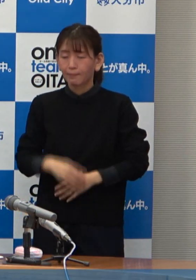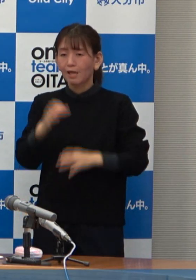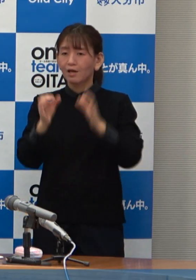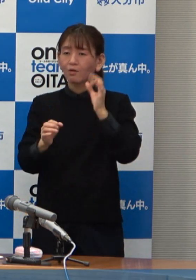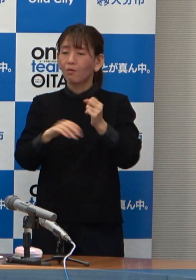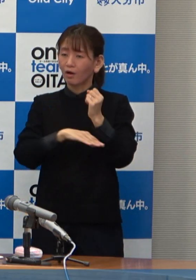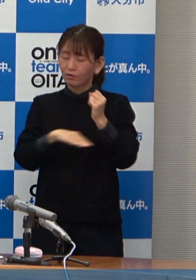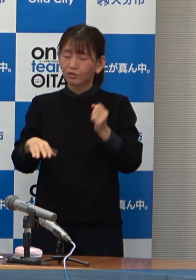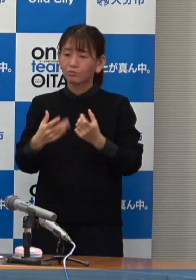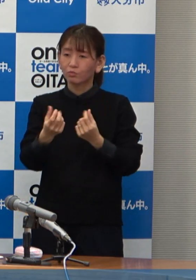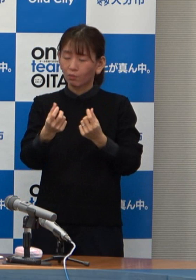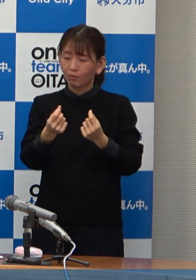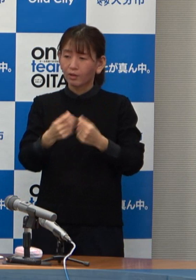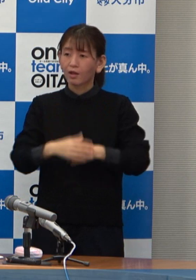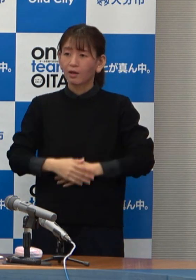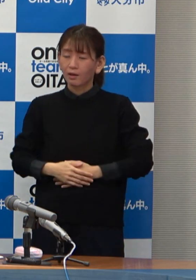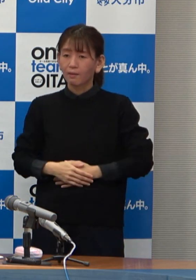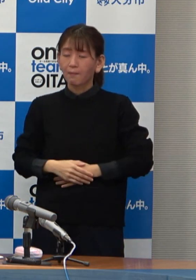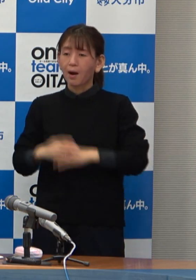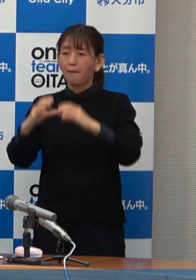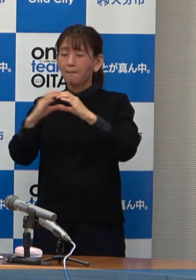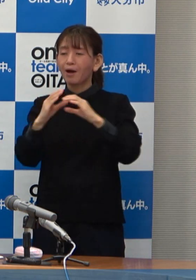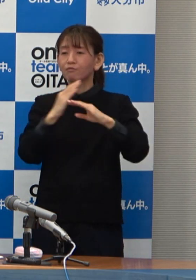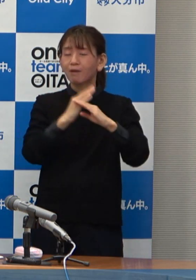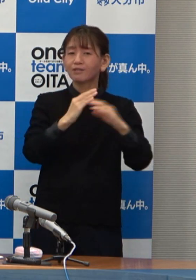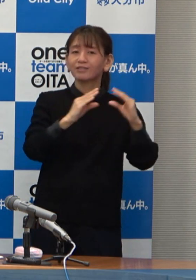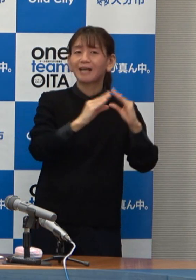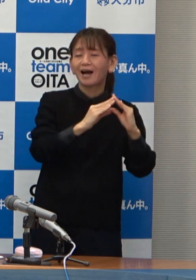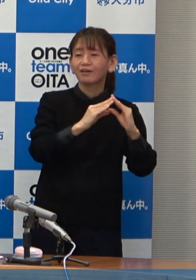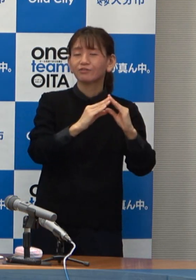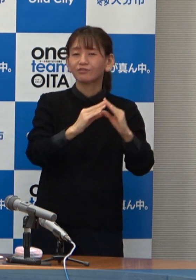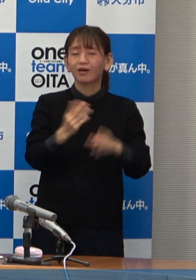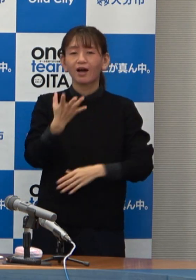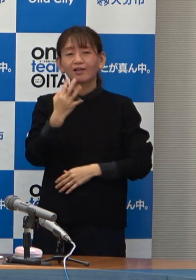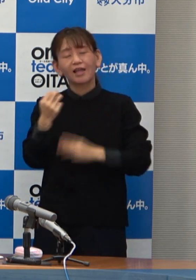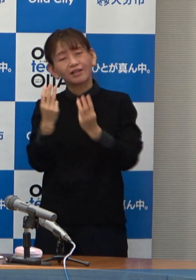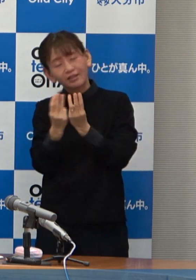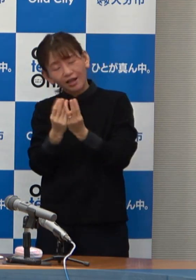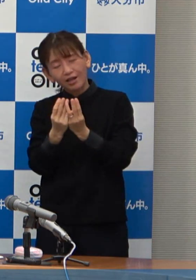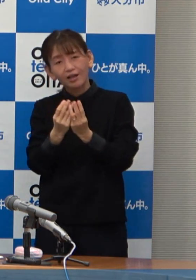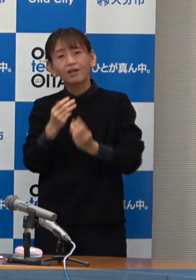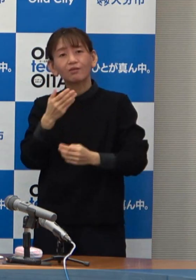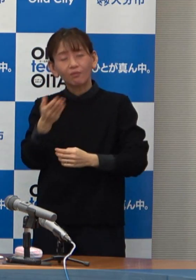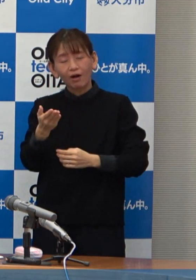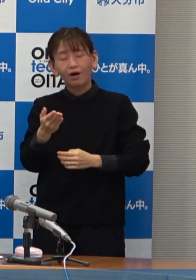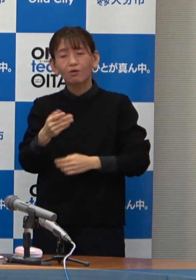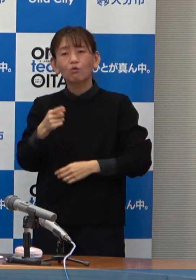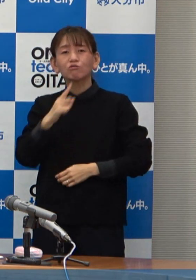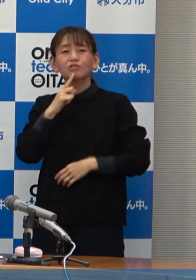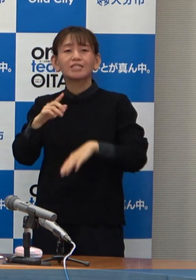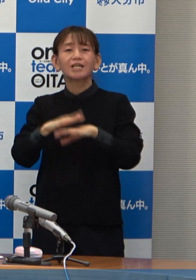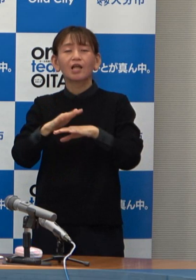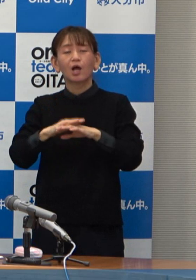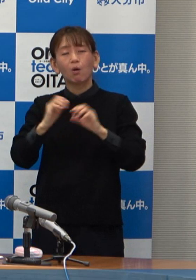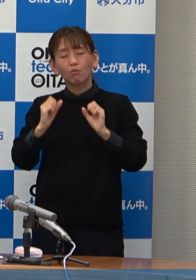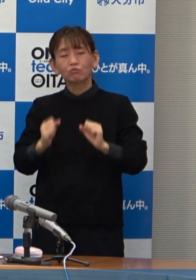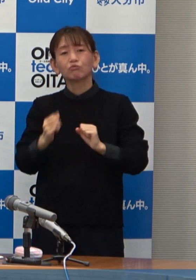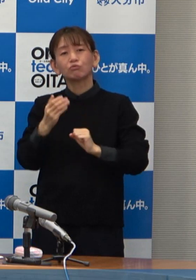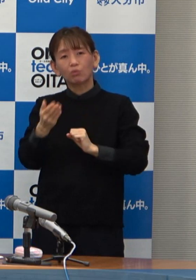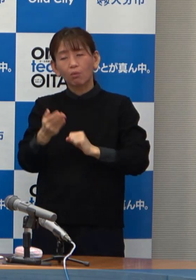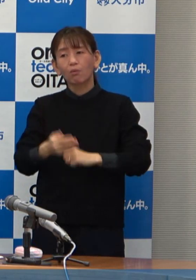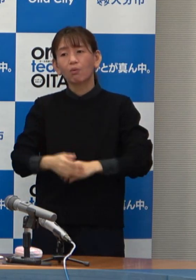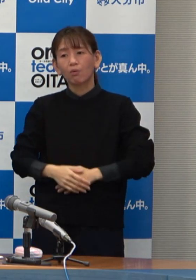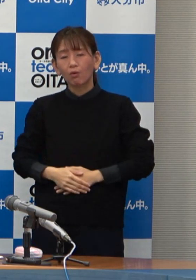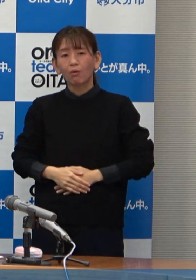先ほどおっしゃったのは丸バ三角とかあるいは難点だとかそういうものになると客観的標が